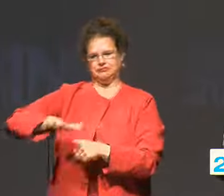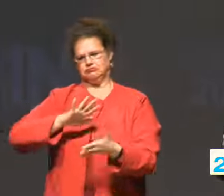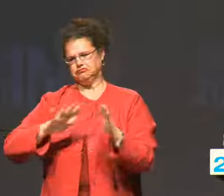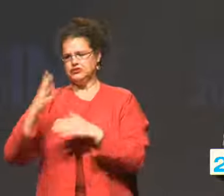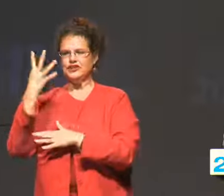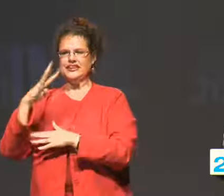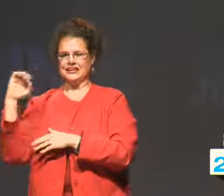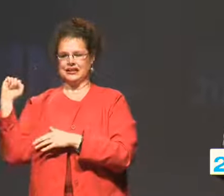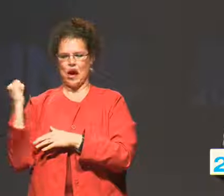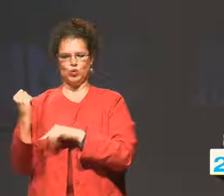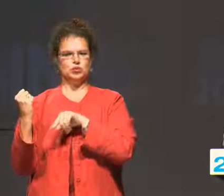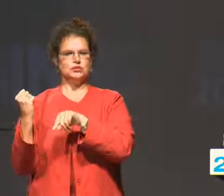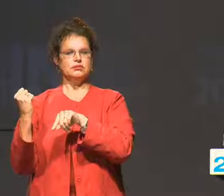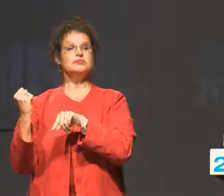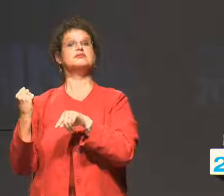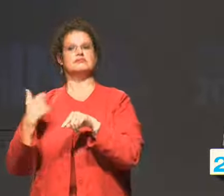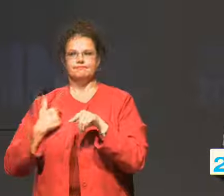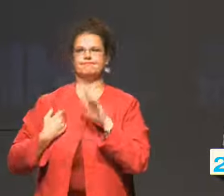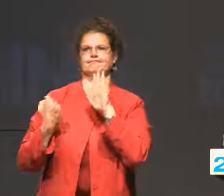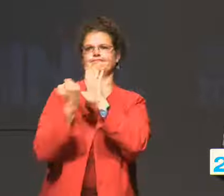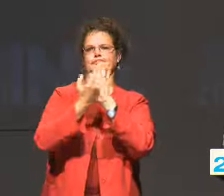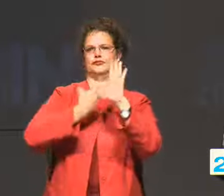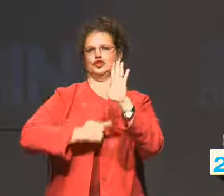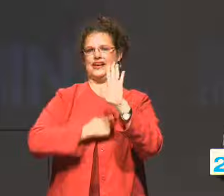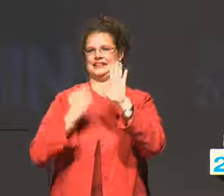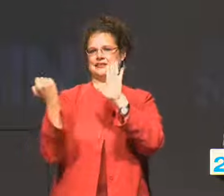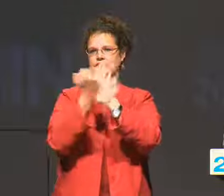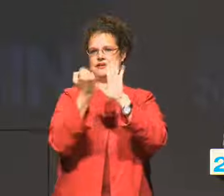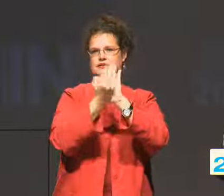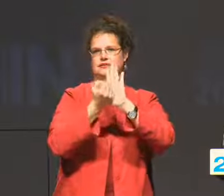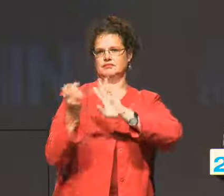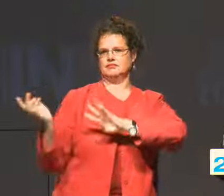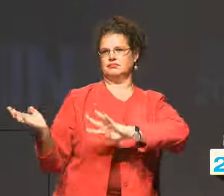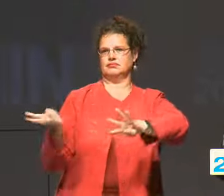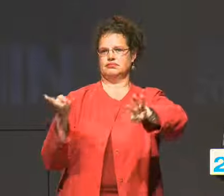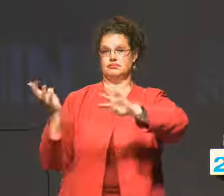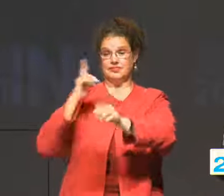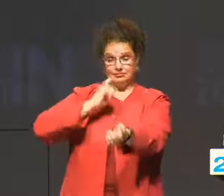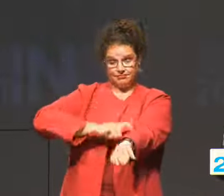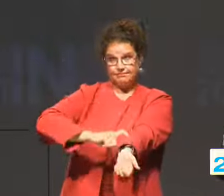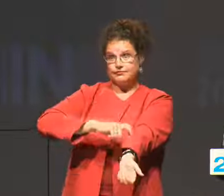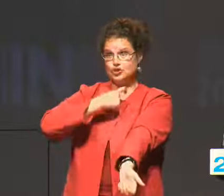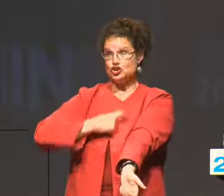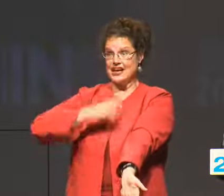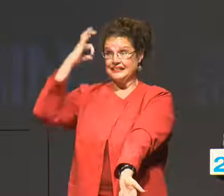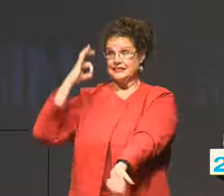Jahr kommen ungefähr 40.000 Menschen in die Schweiz und